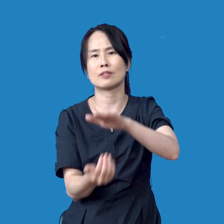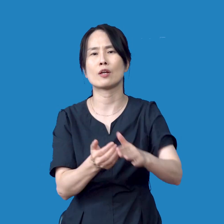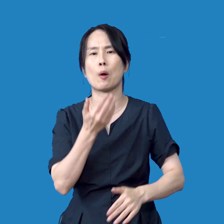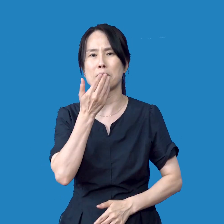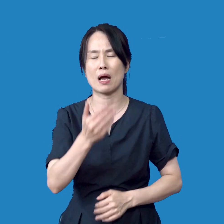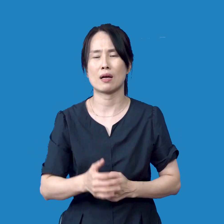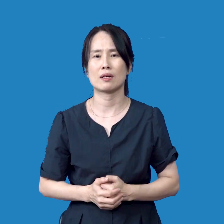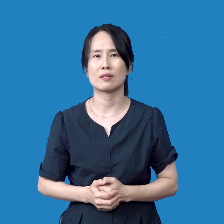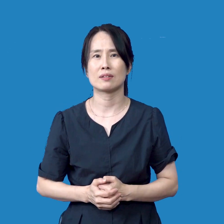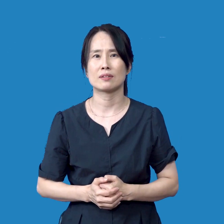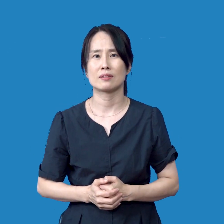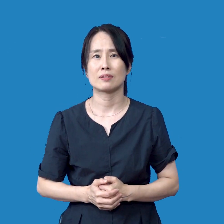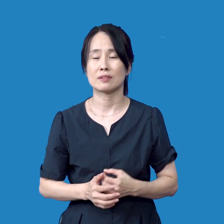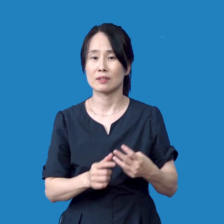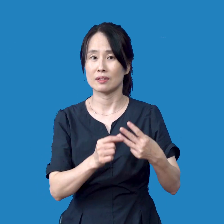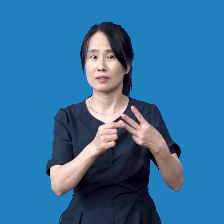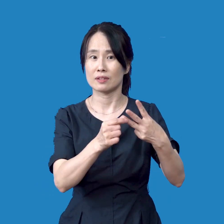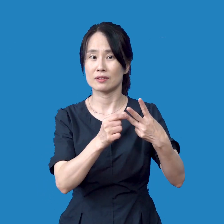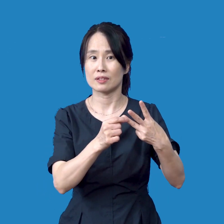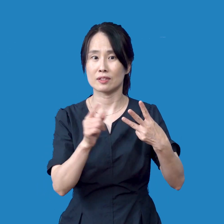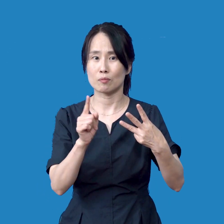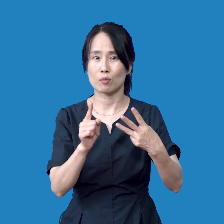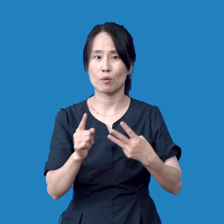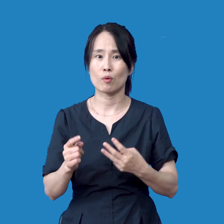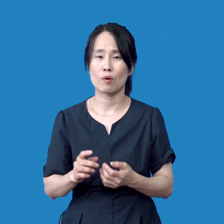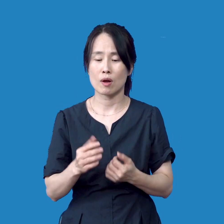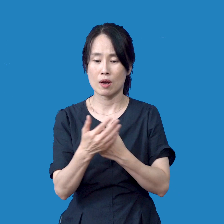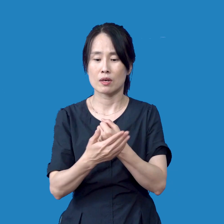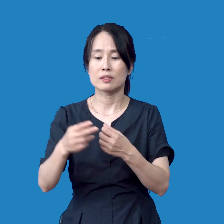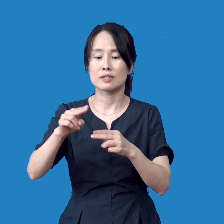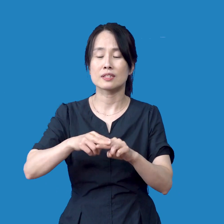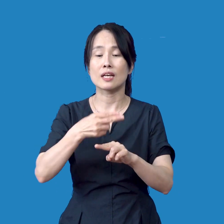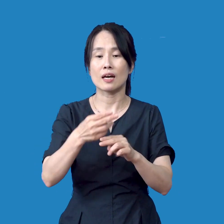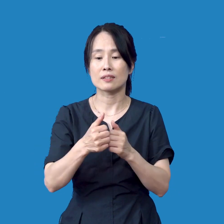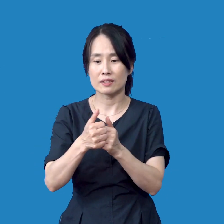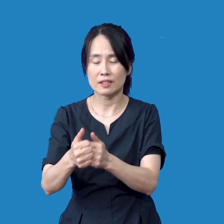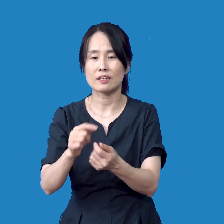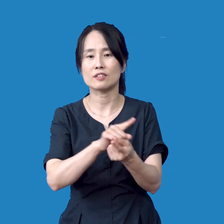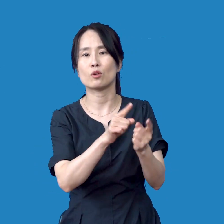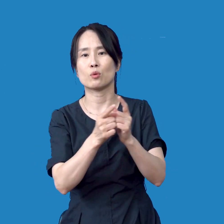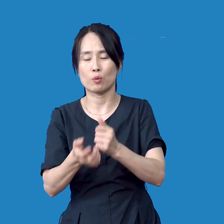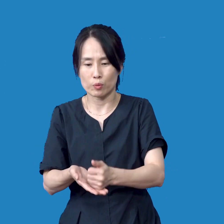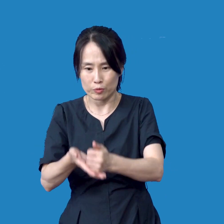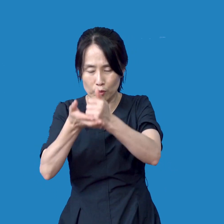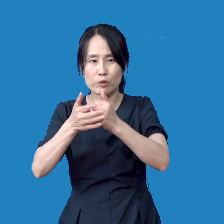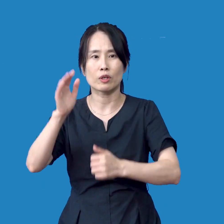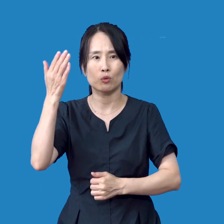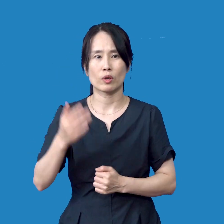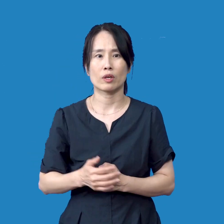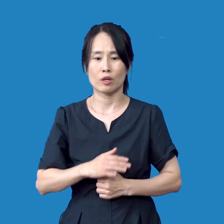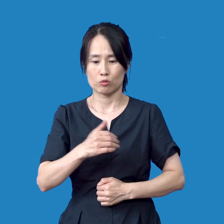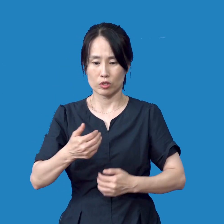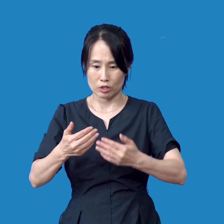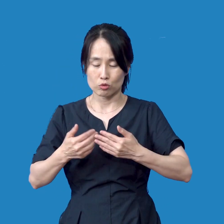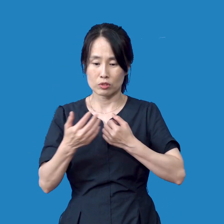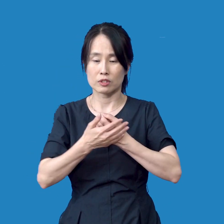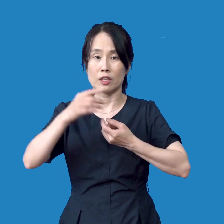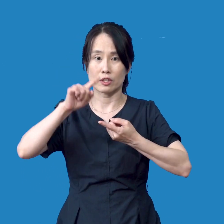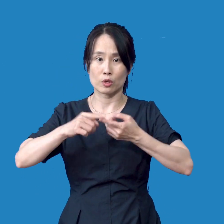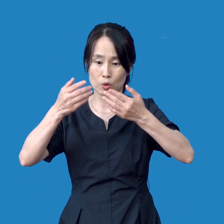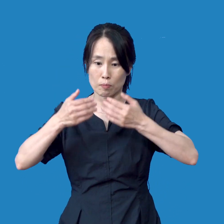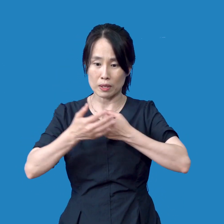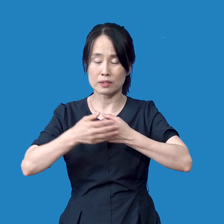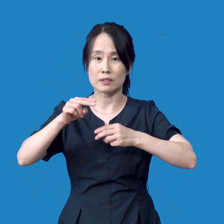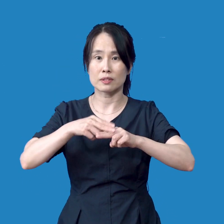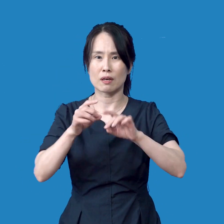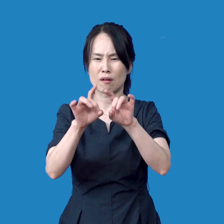셋째는 지체는 은사를 따라 서로를 섬겨야 합니다. 6절부터 우리에게 주신 은혜대로 받은